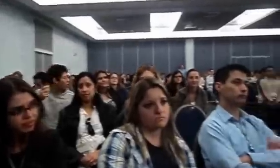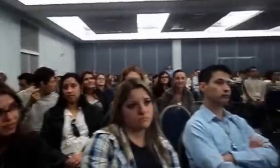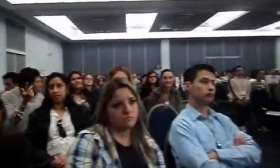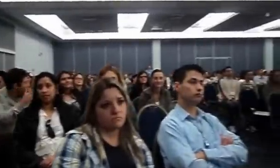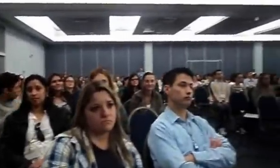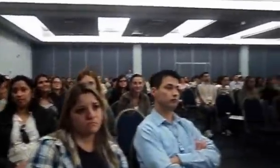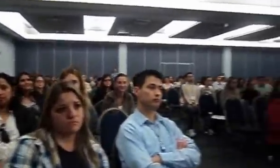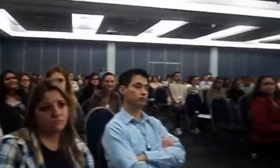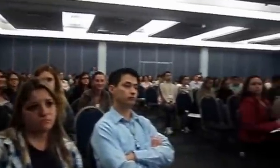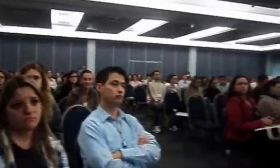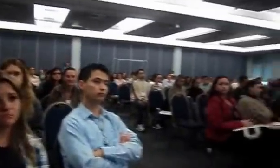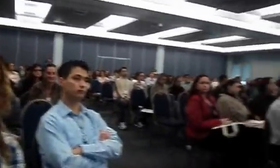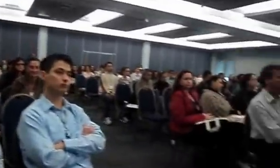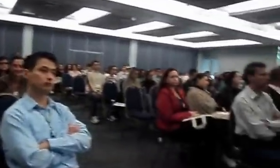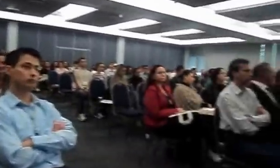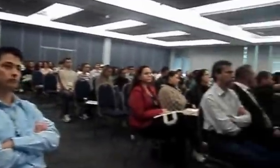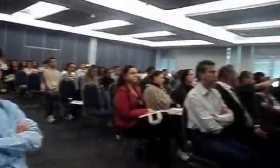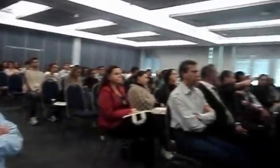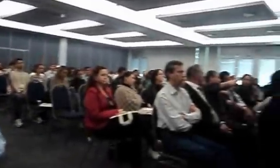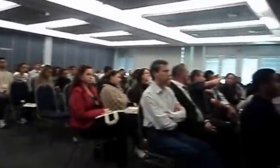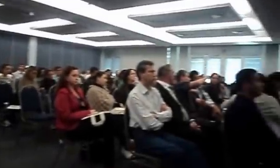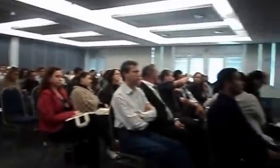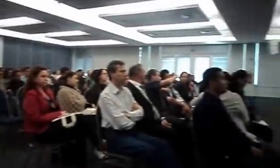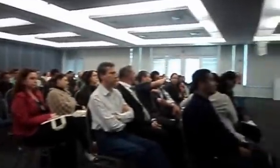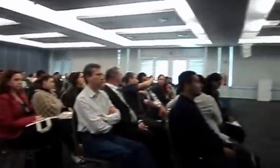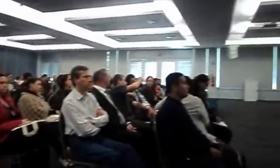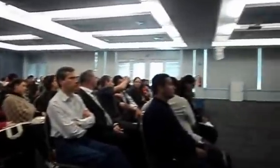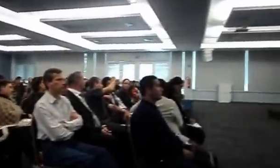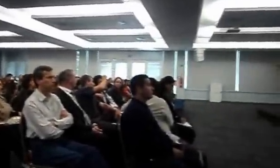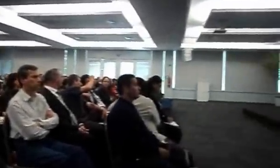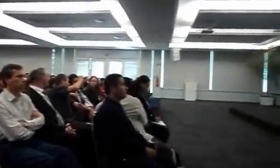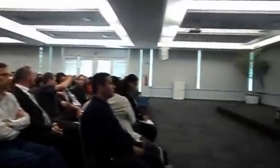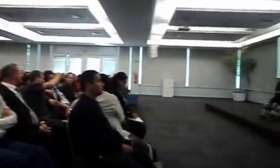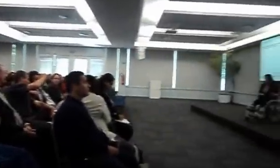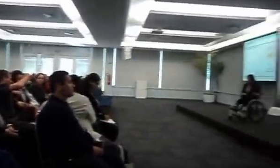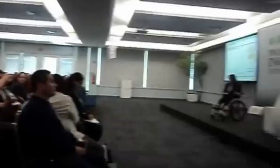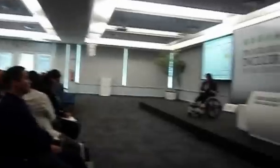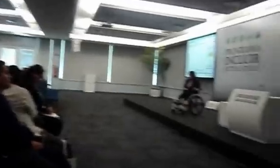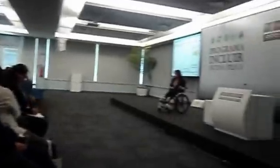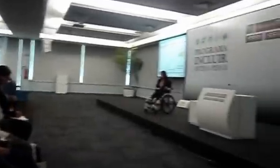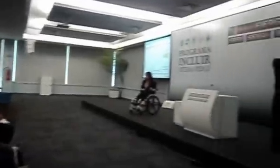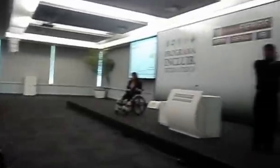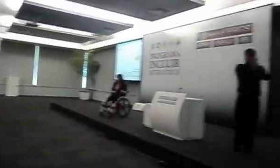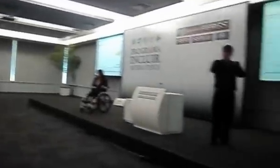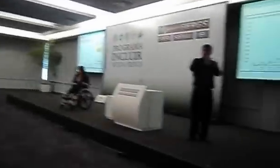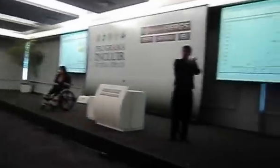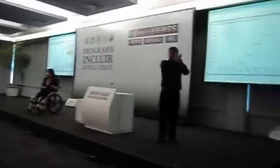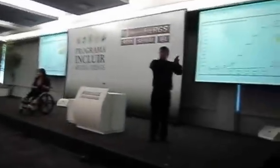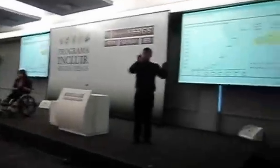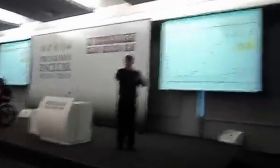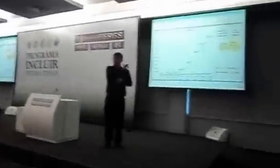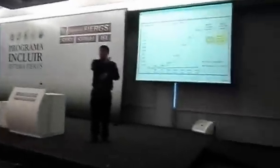Ministério do Trabalho e Emprego, entra no site e tem assim, por Estado, claro, mas a